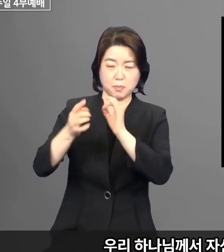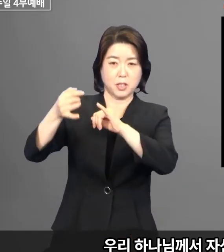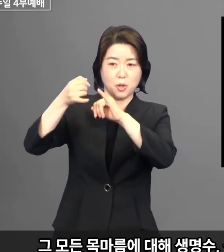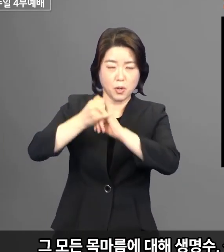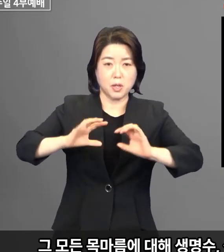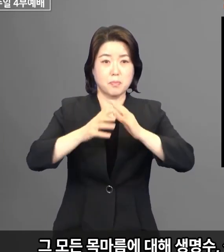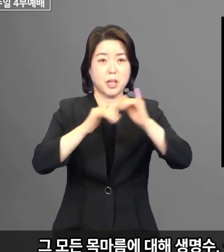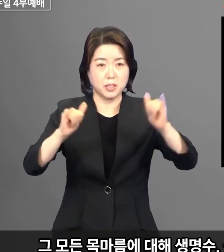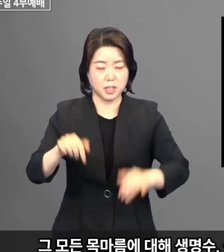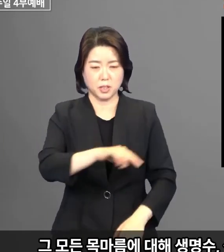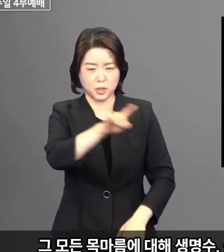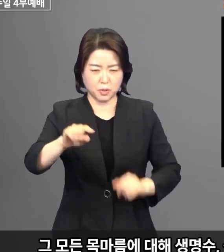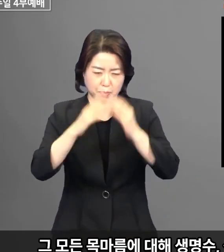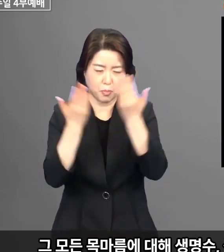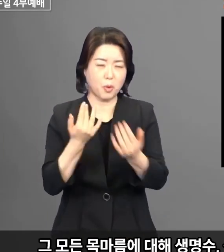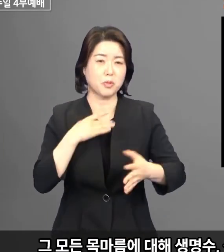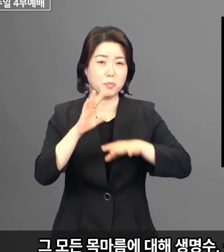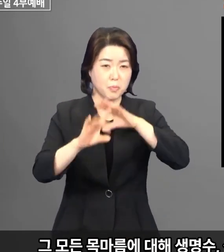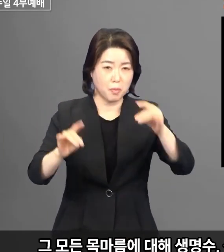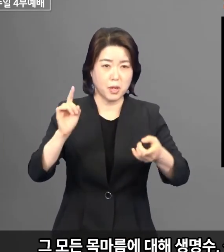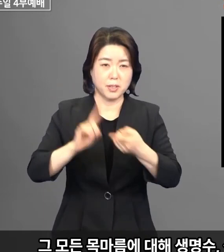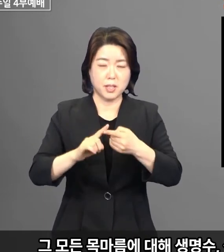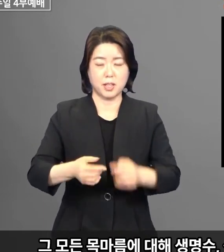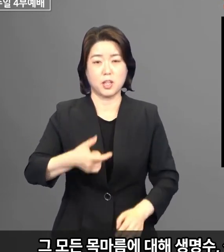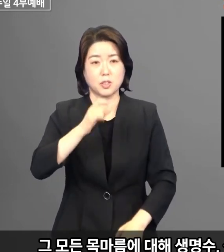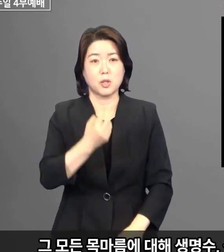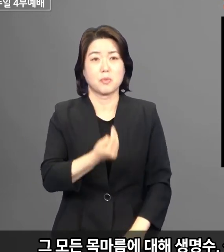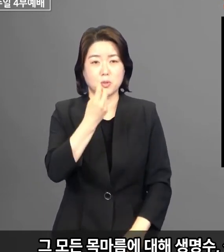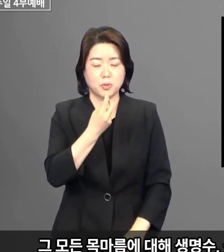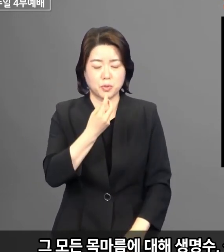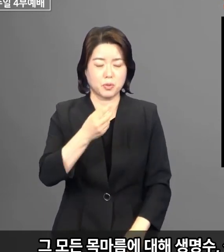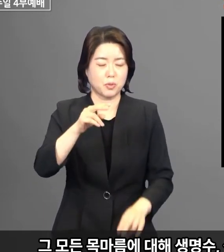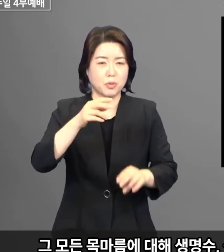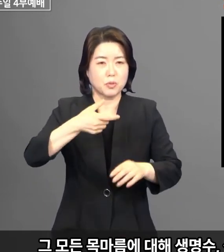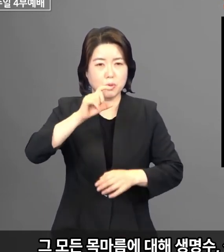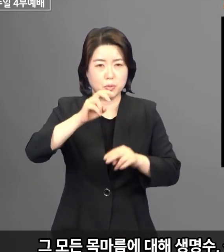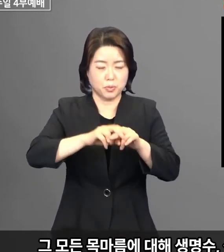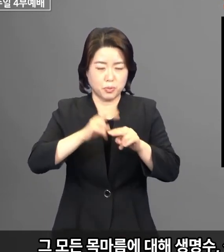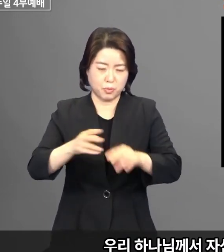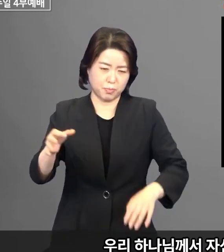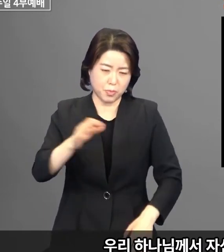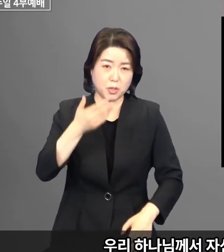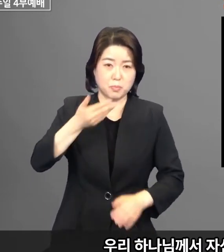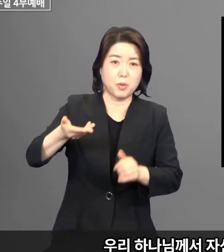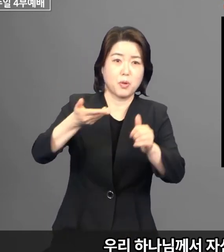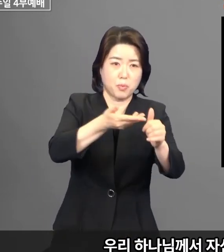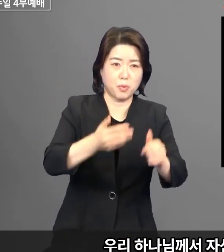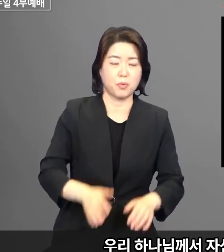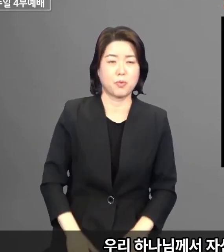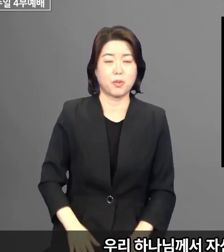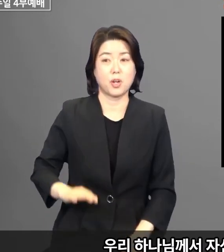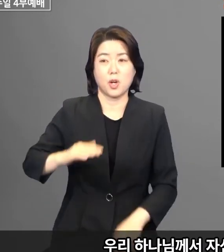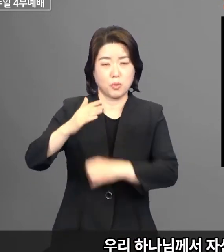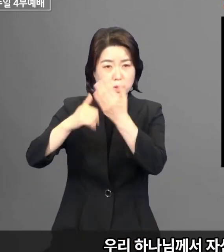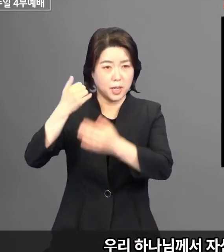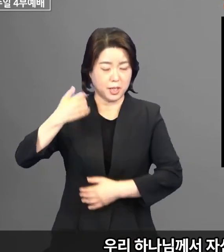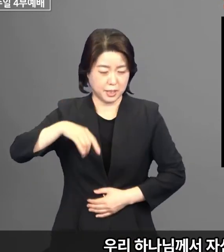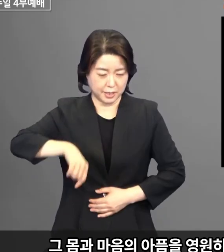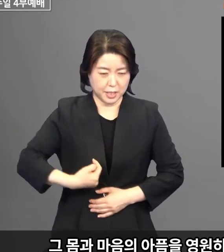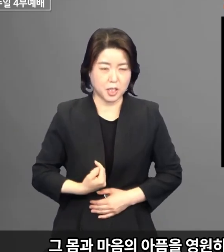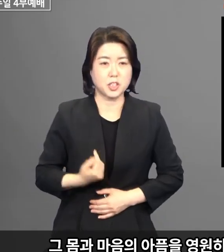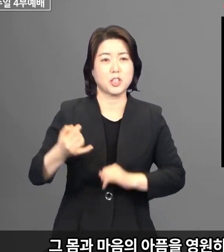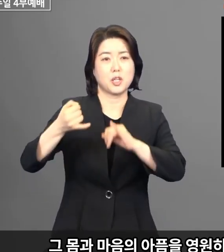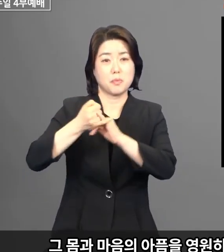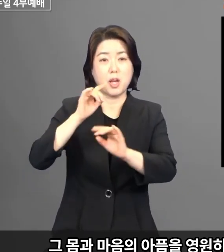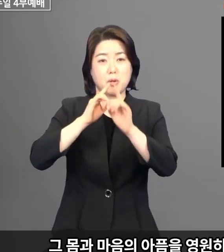백성들의 그 모든 목마름에 대해 생명수 샘물로 값없이 먹이실 것입니다. 우리 하나님께서 자신의 언약의 백성들의